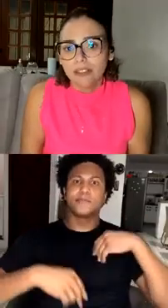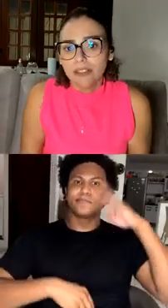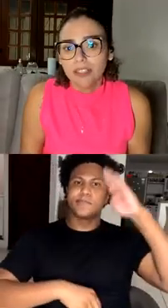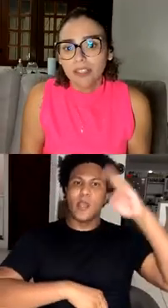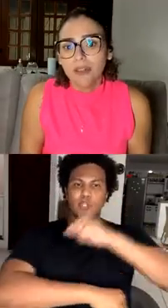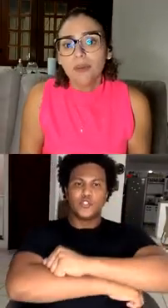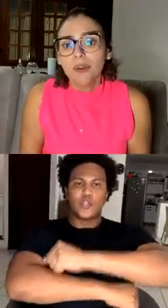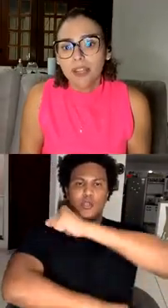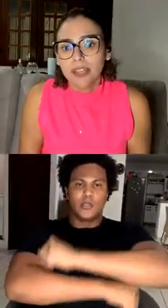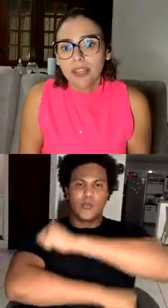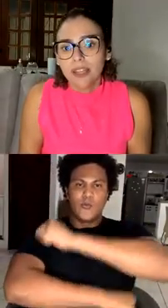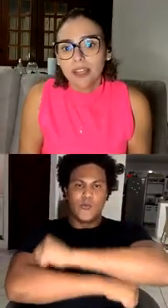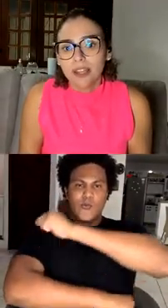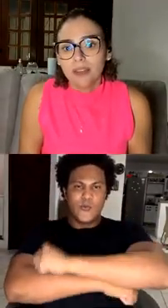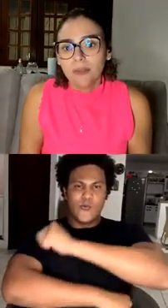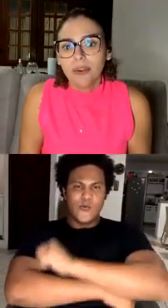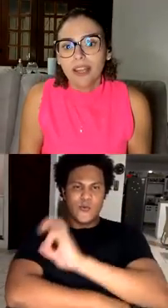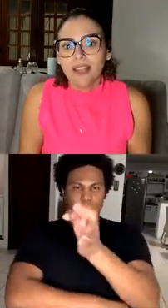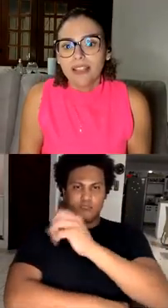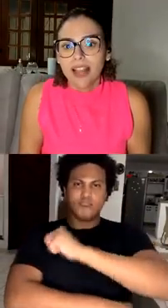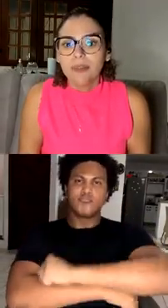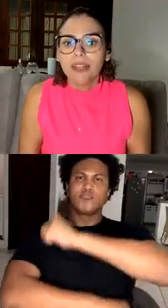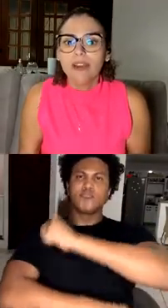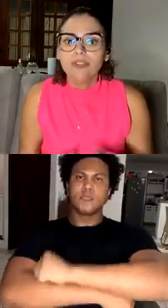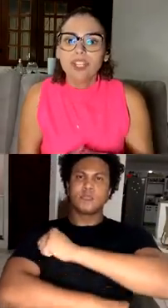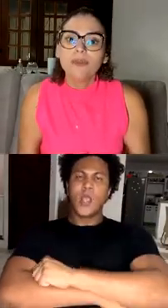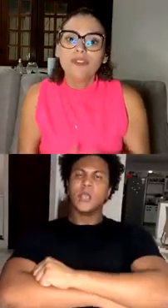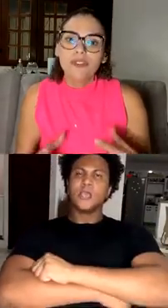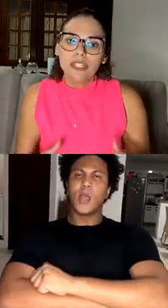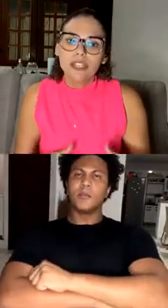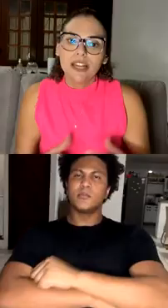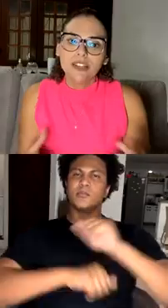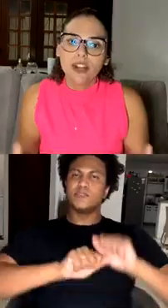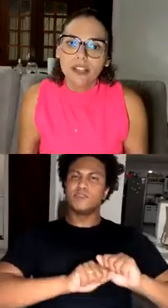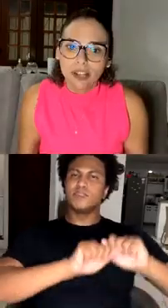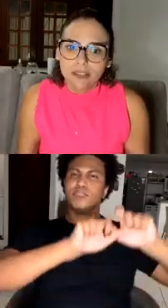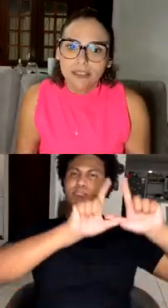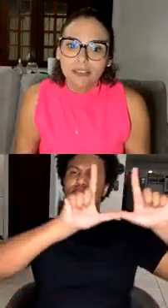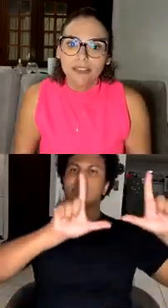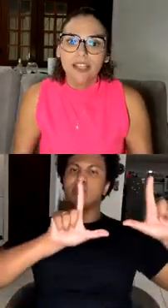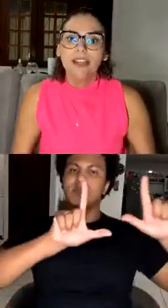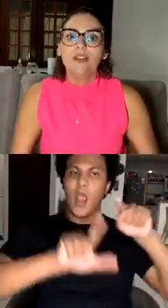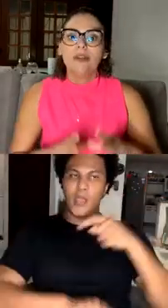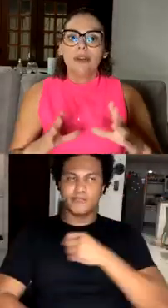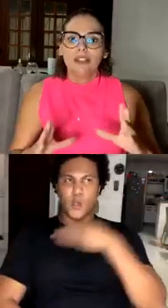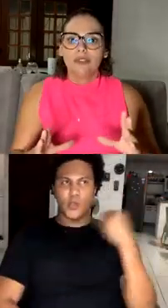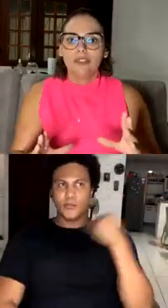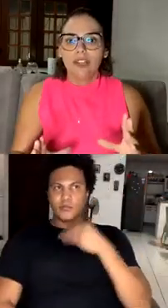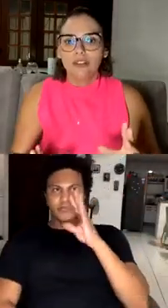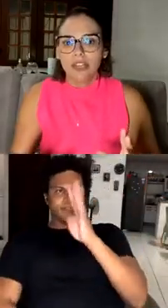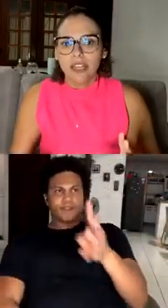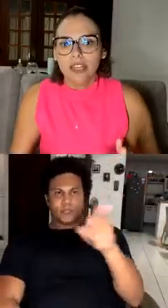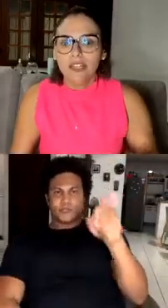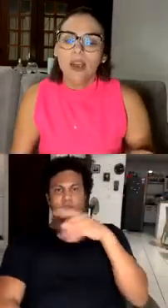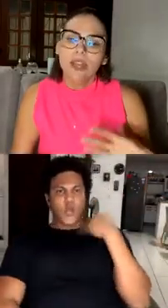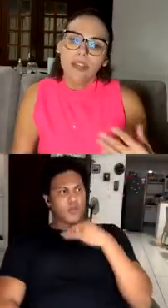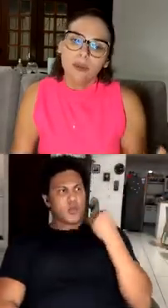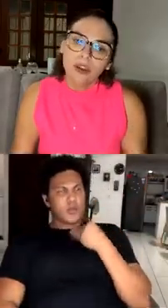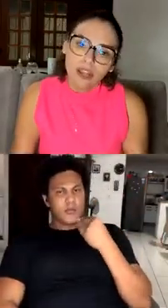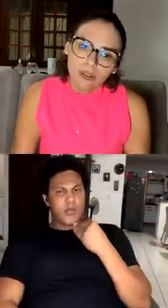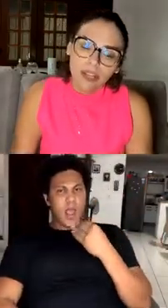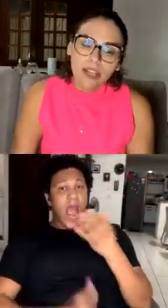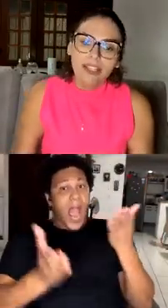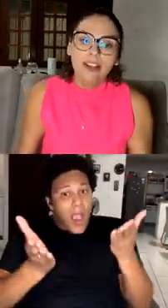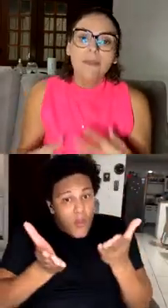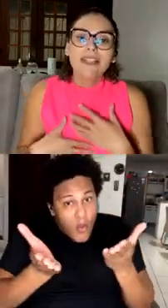morreu. Por quê? Porque ela sabe que é um tipo de notícia que dá em jornal, né? Quando aparece a foto de alguém, é alguém que